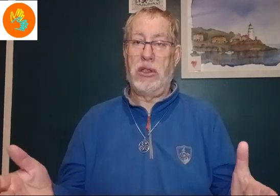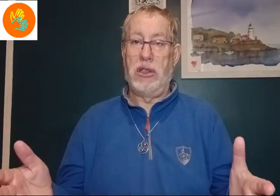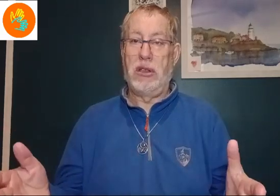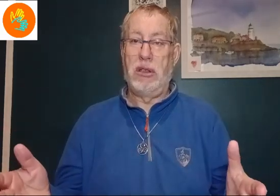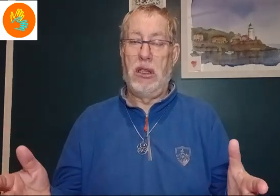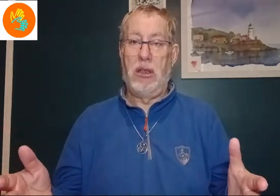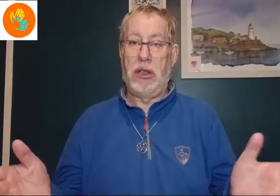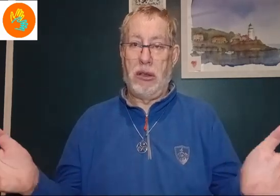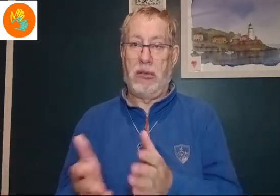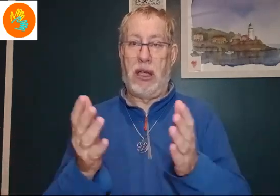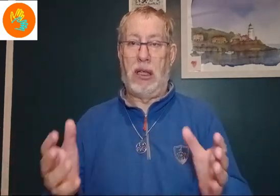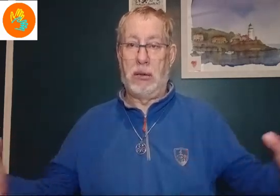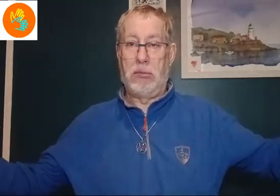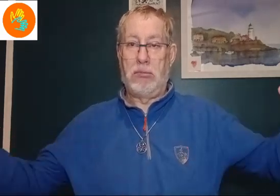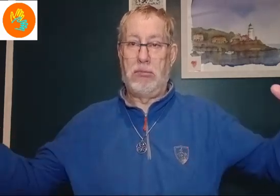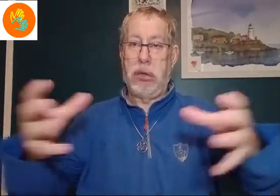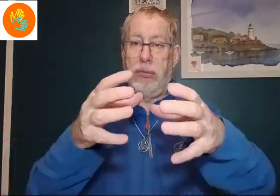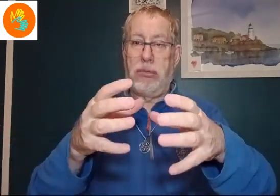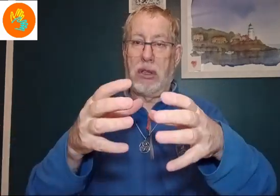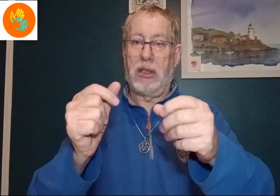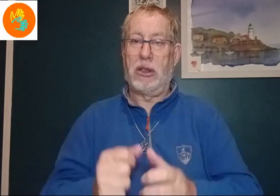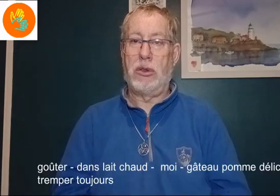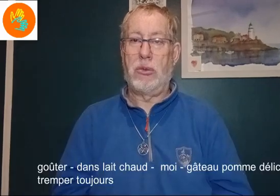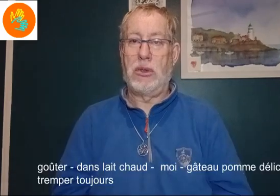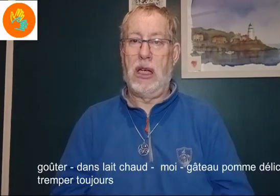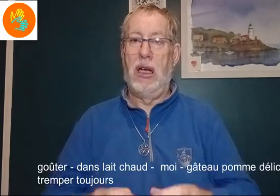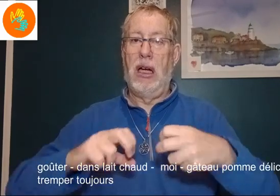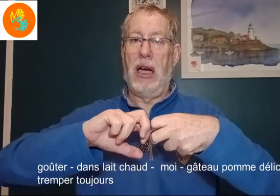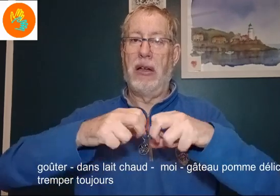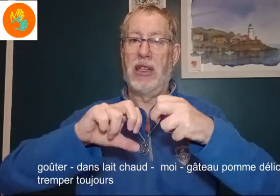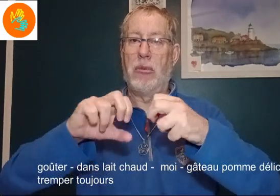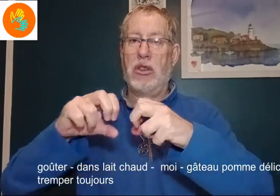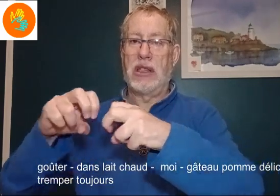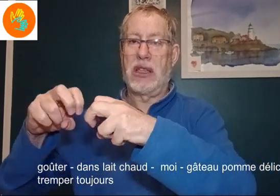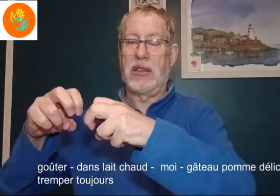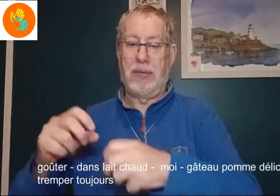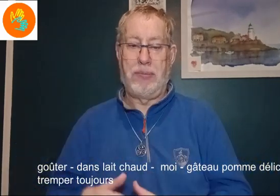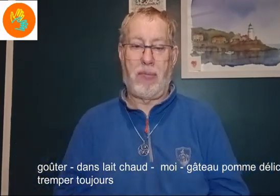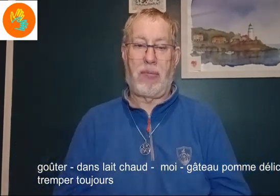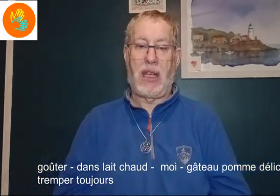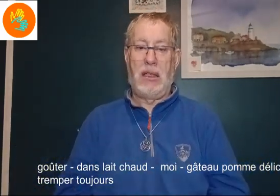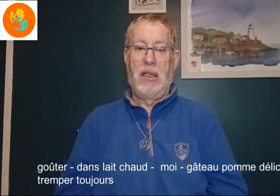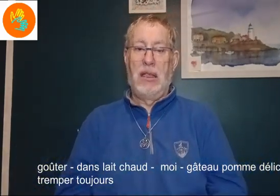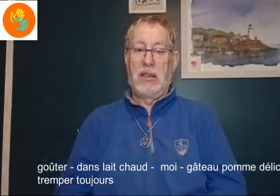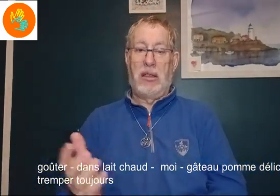signes. Maintenant, on va rajouter tout ça avec la bonne syntaxe. Ce qui vous